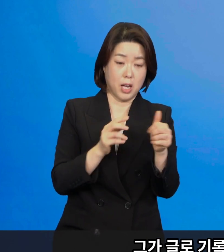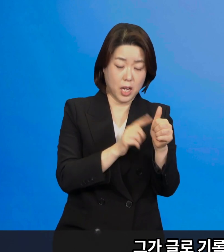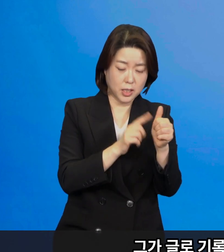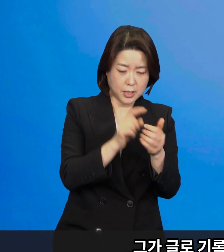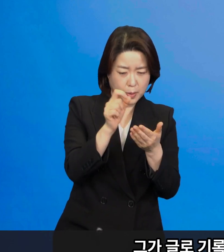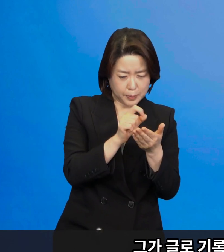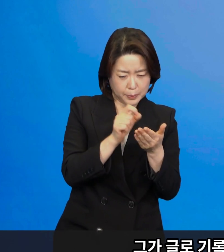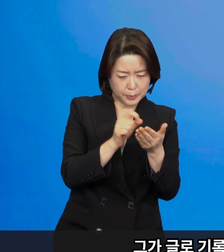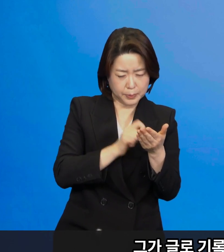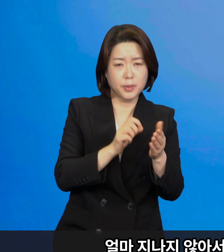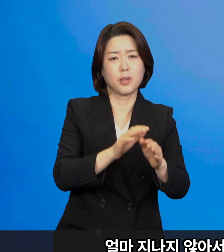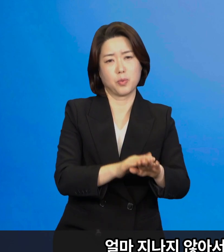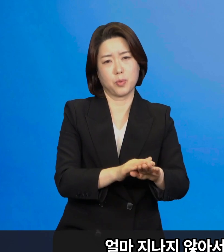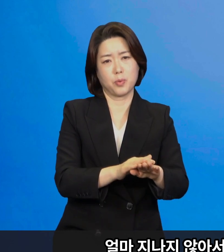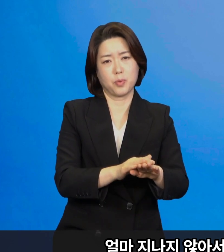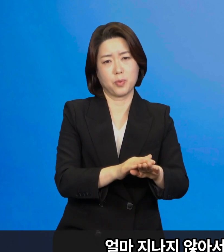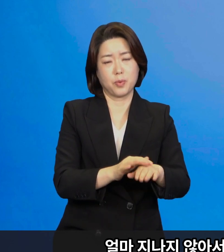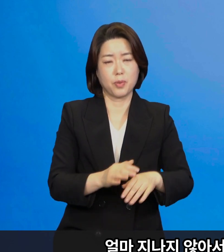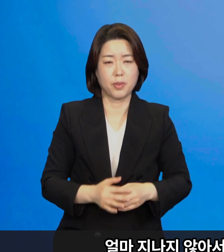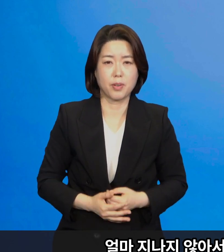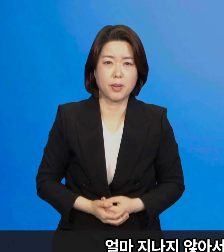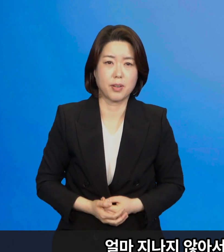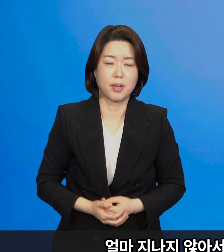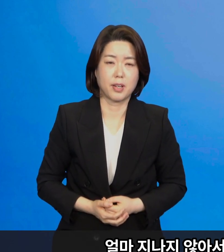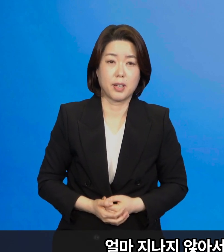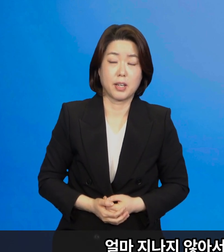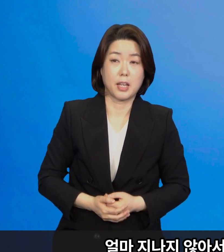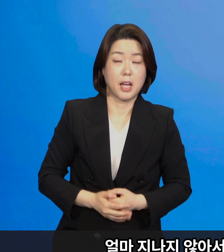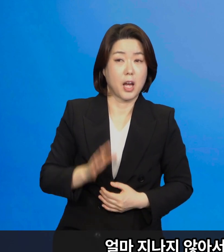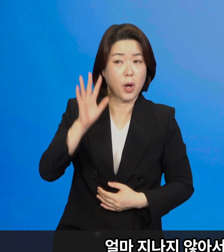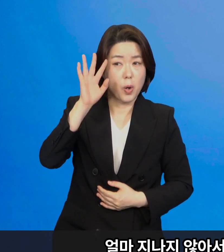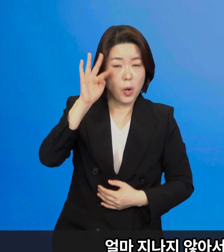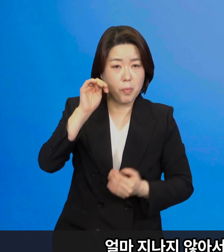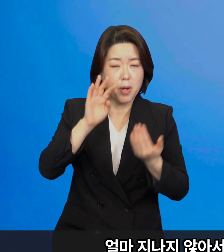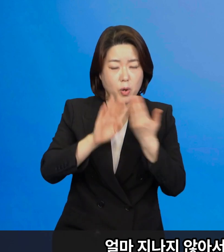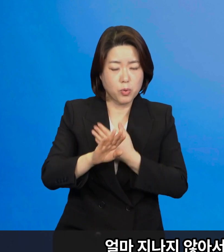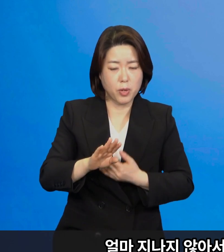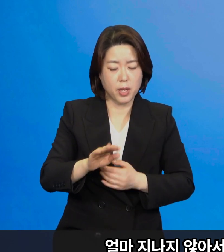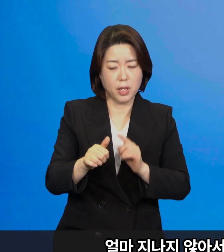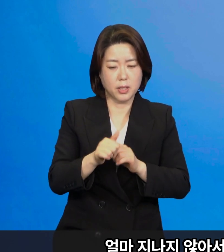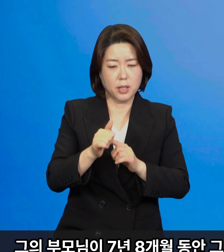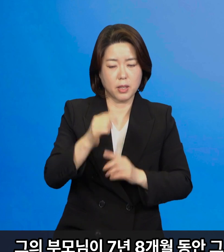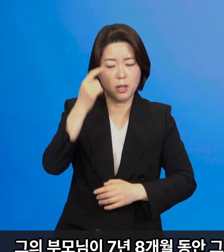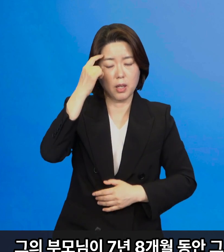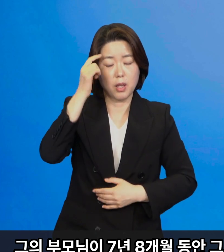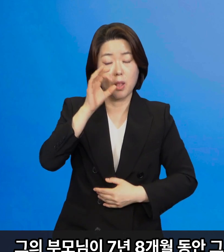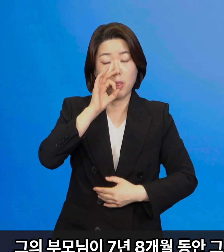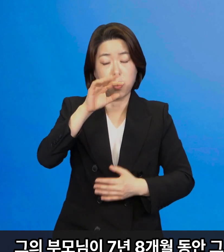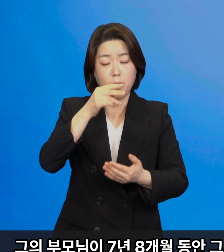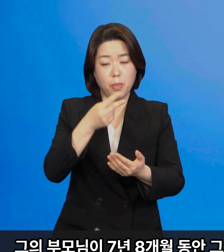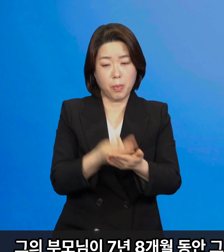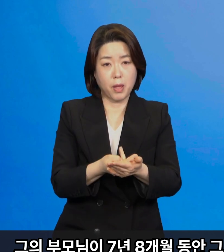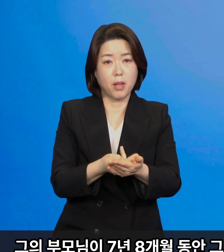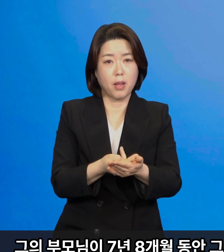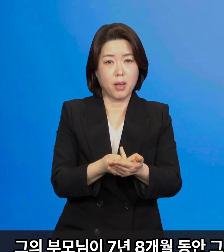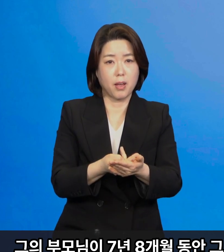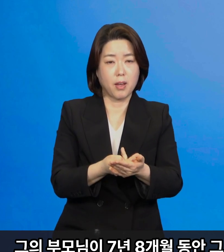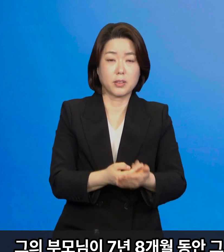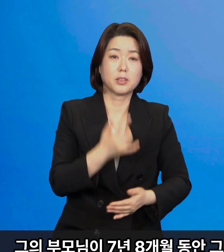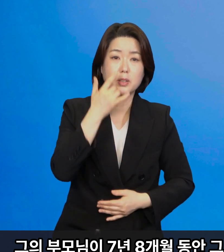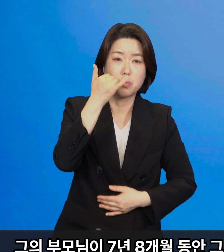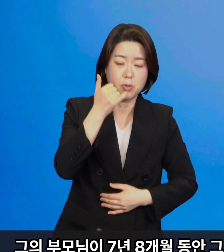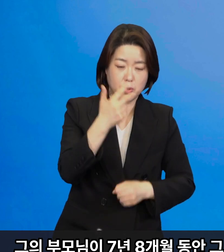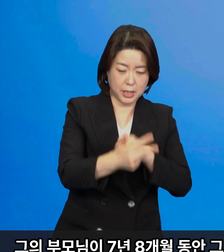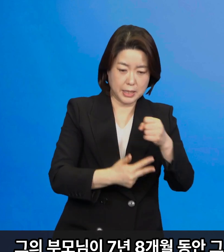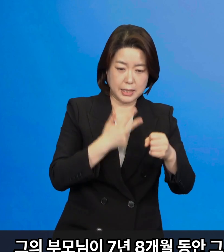기록을 해놓은 거예요. 얼마 지나지 않아서 그가 의식을 잃습니다. 그의 부모님이